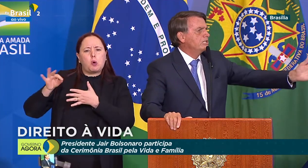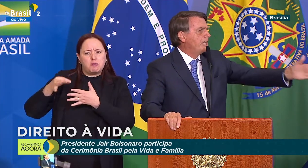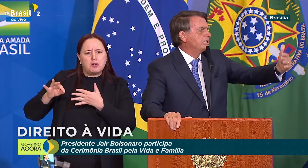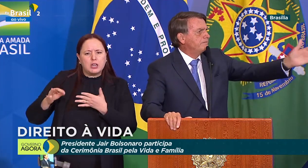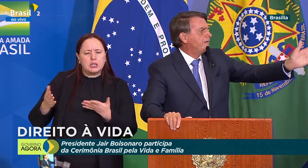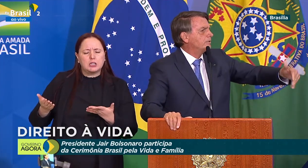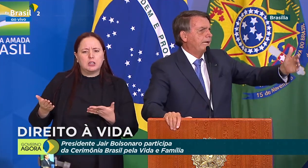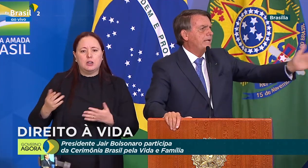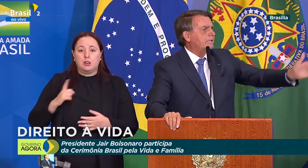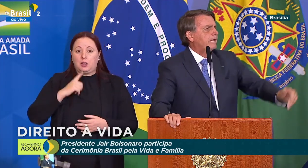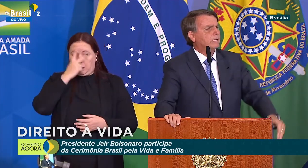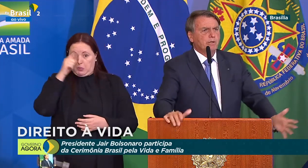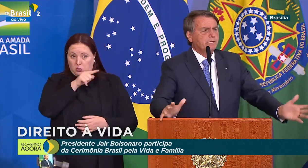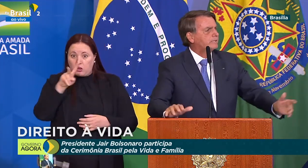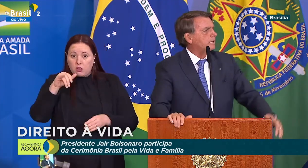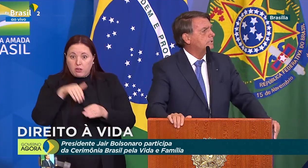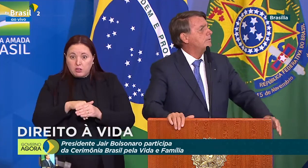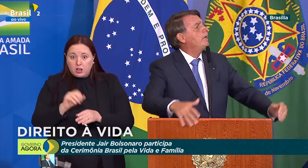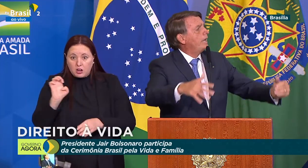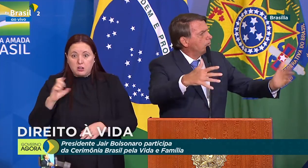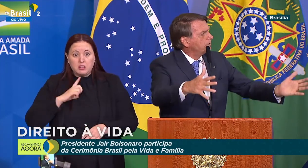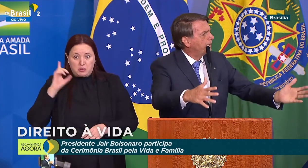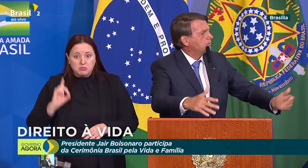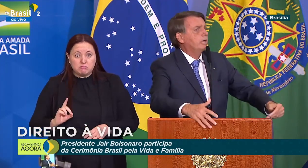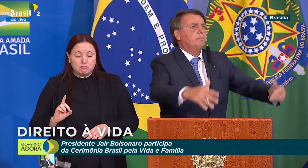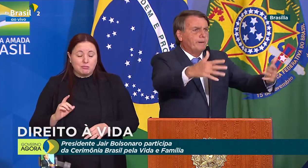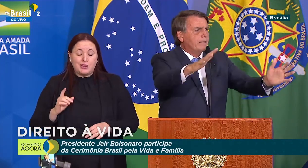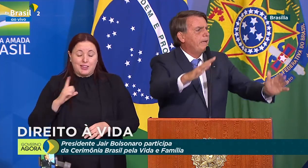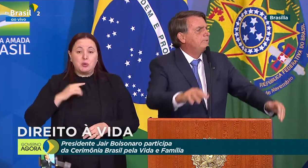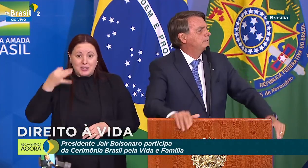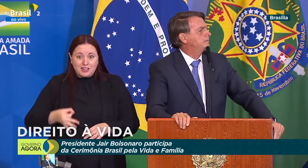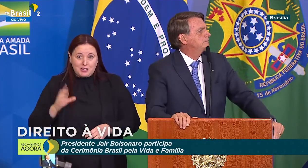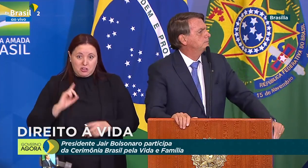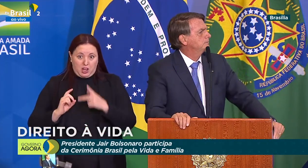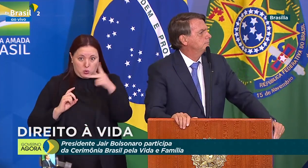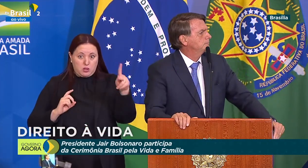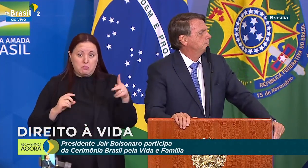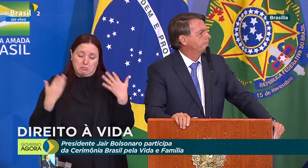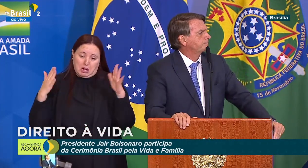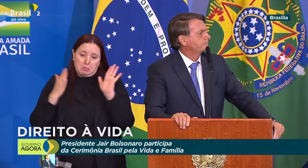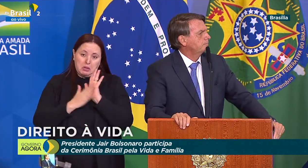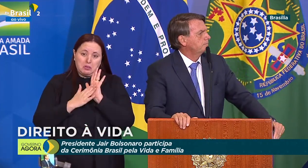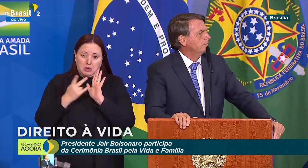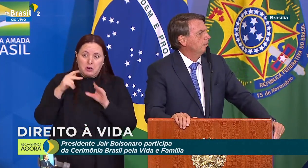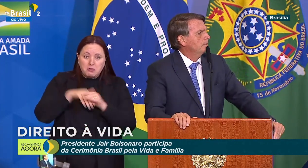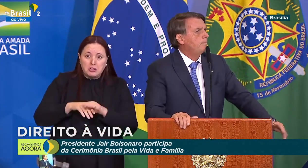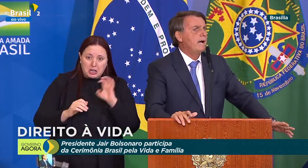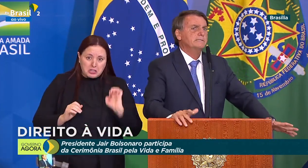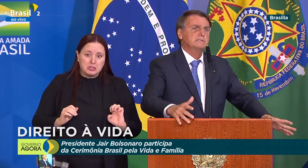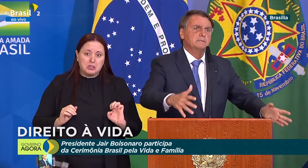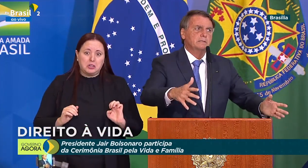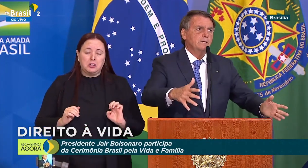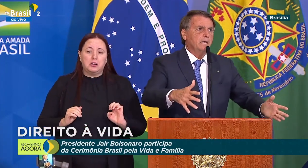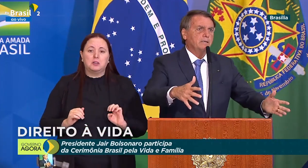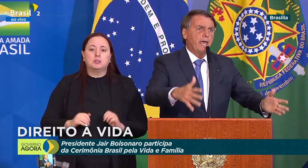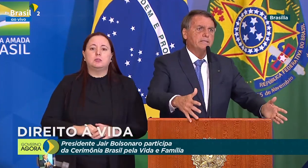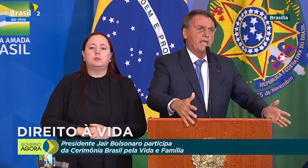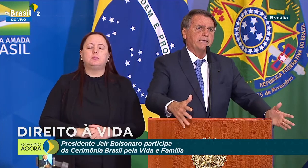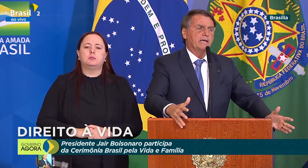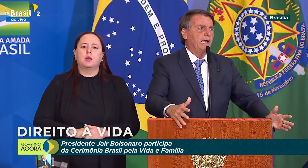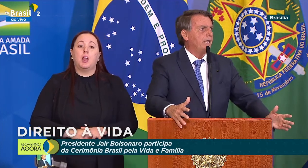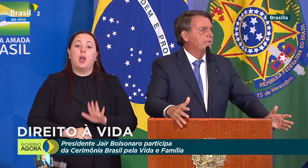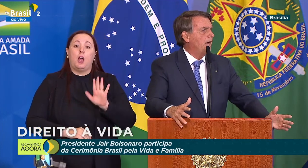aqui tem gente que vai votar na esquerda tenho certeza disso é um direito teu parabéns é mas